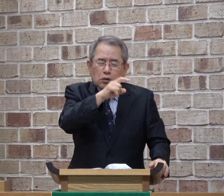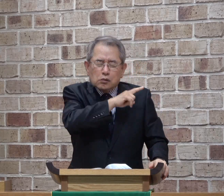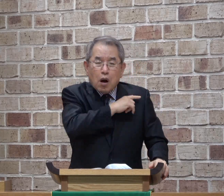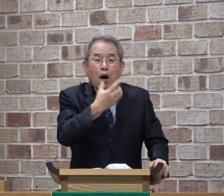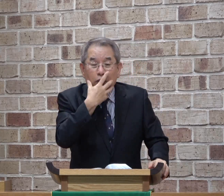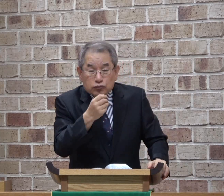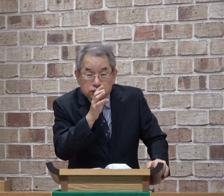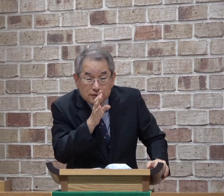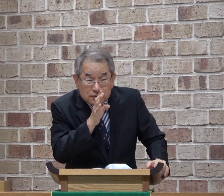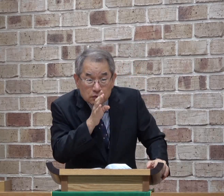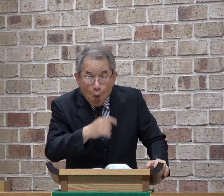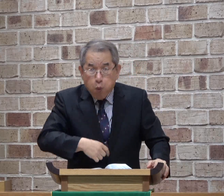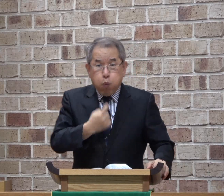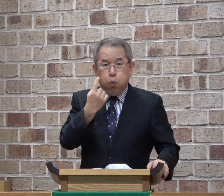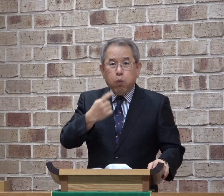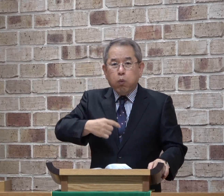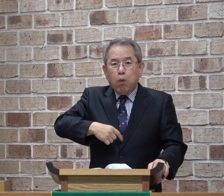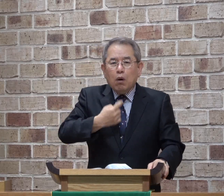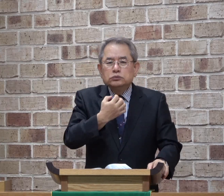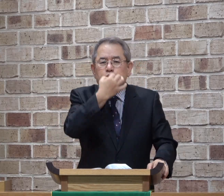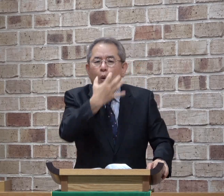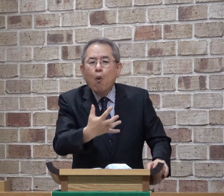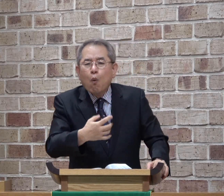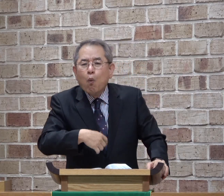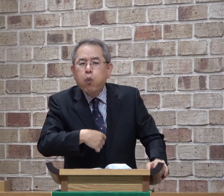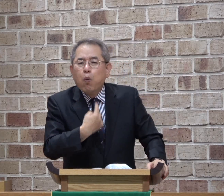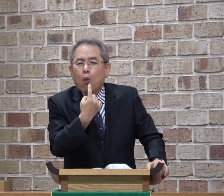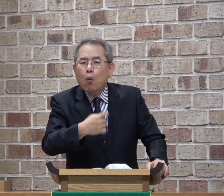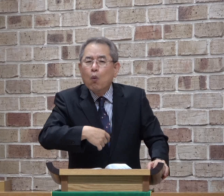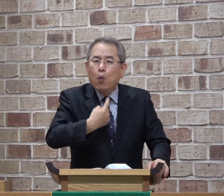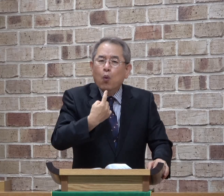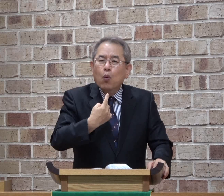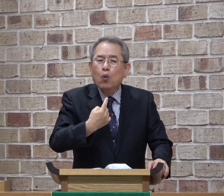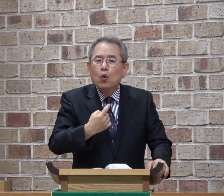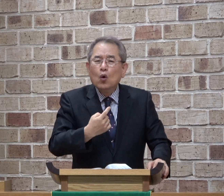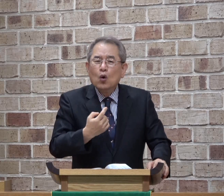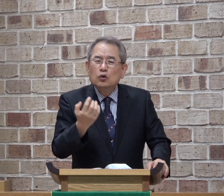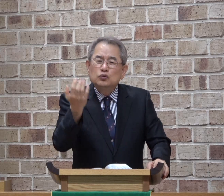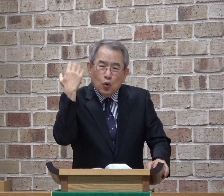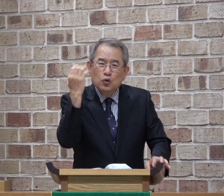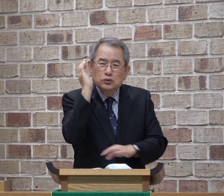참 좋겠다라는 생각이 듭니다. 나 혼자 견디기에는 참 힘든 일들이 많이 있습니다.